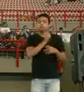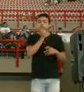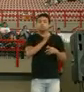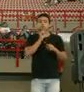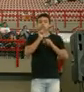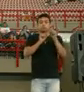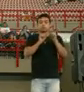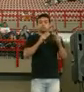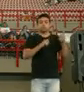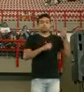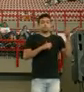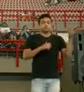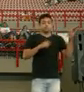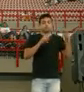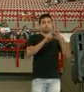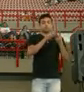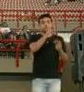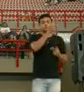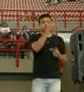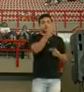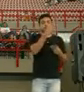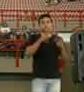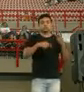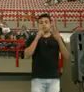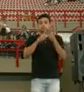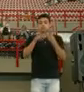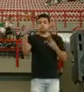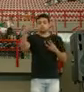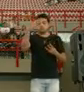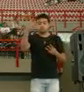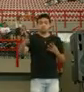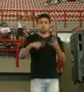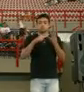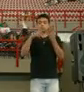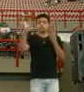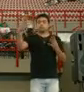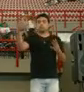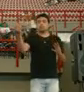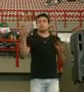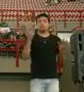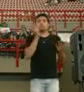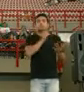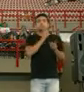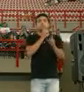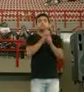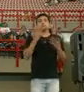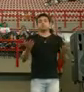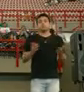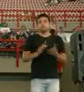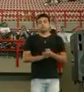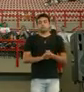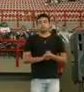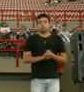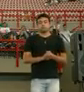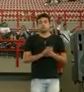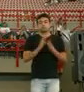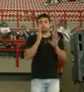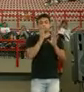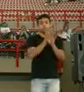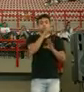massas? 16, 64, 44 e 36. É da